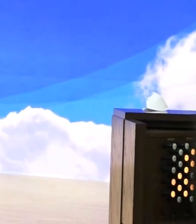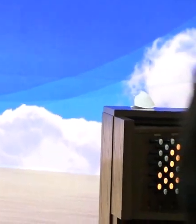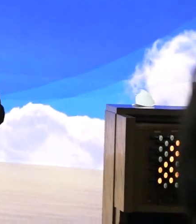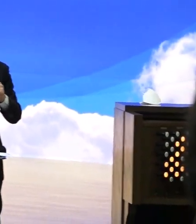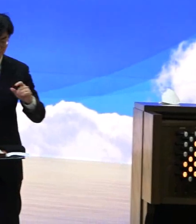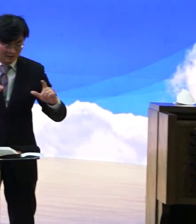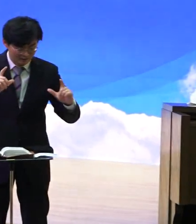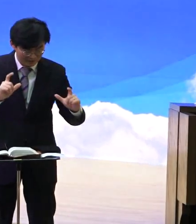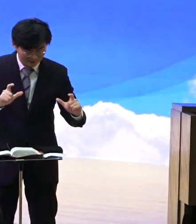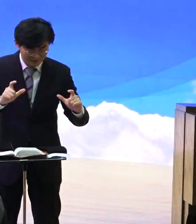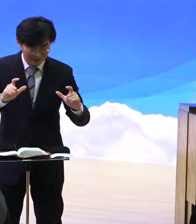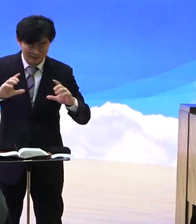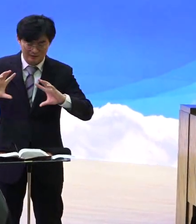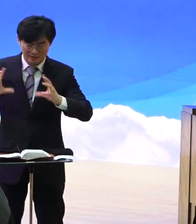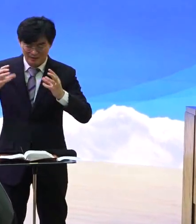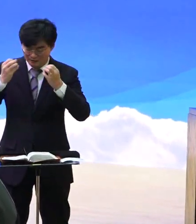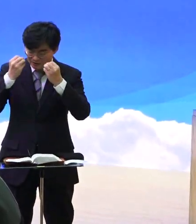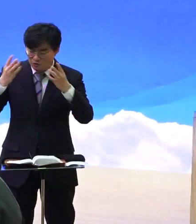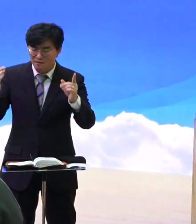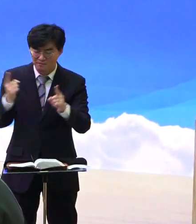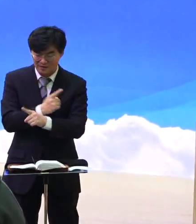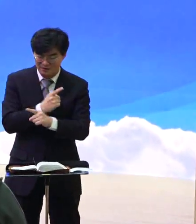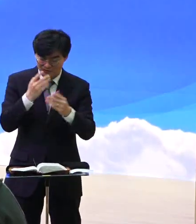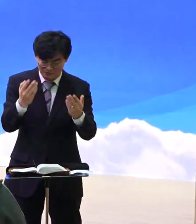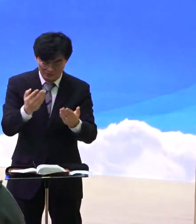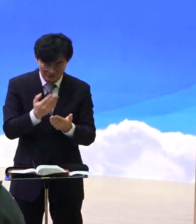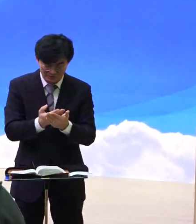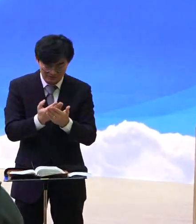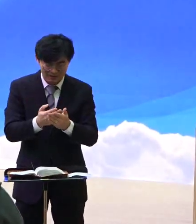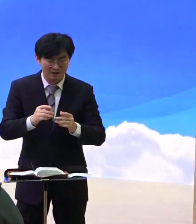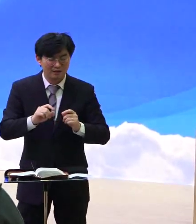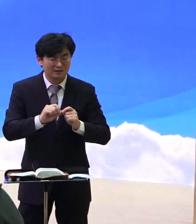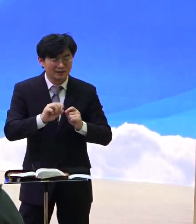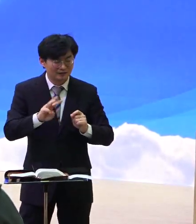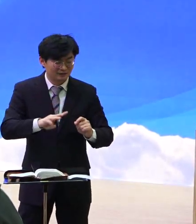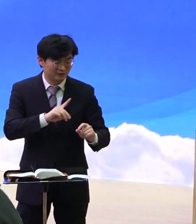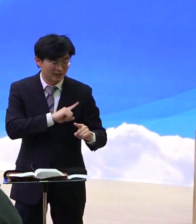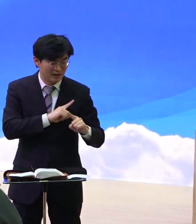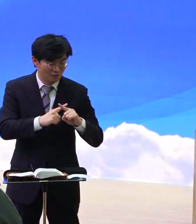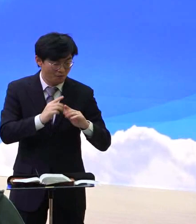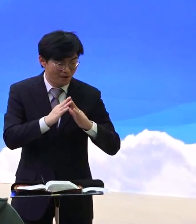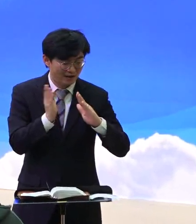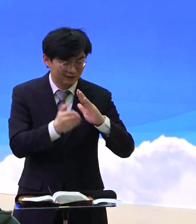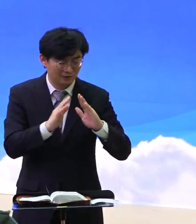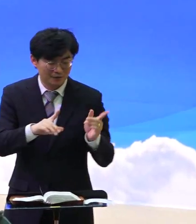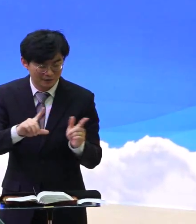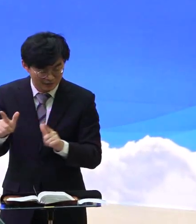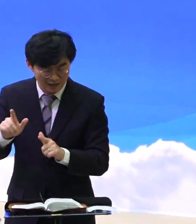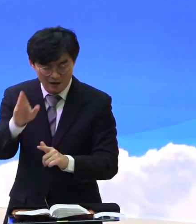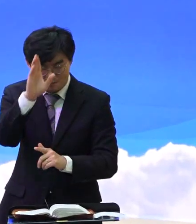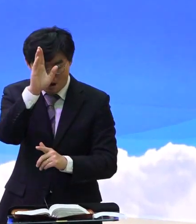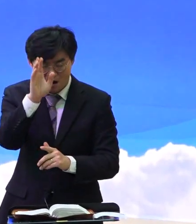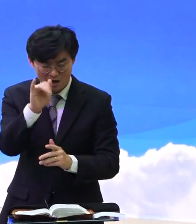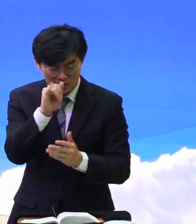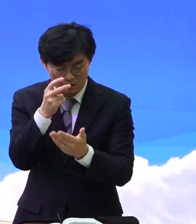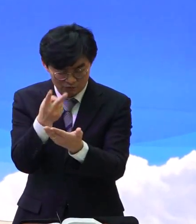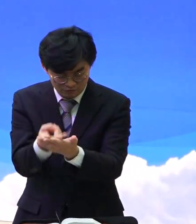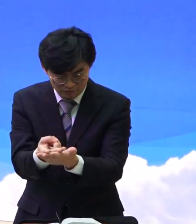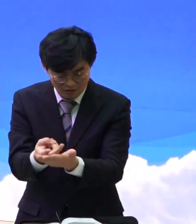하여 주시기를 소망합니다. 하나님, 우리 영천제의 가족 중에 육신의 질병으로 고통받는 분들이